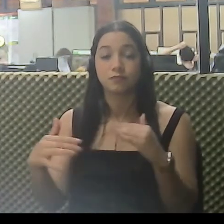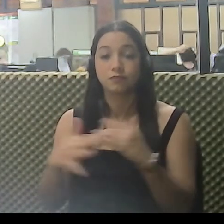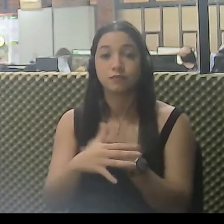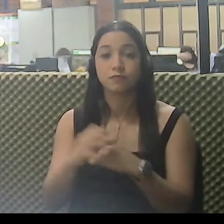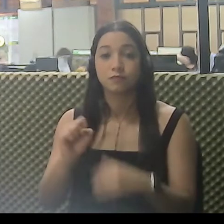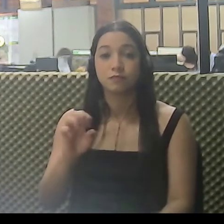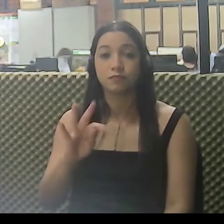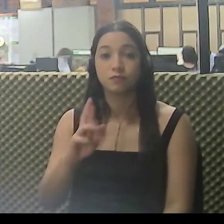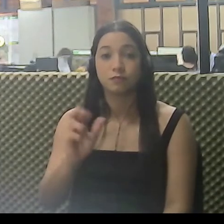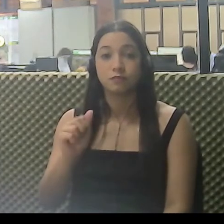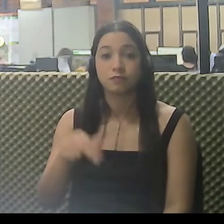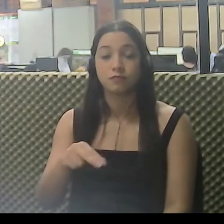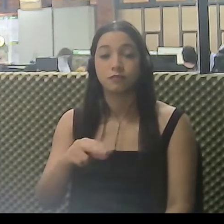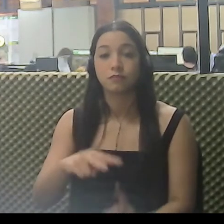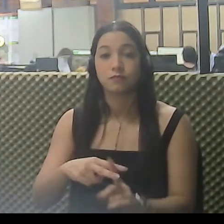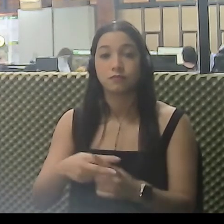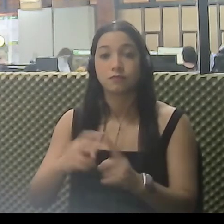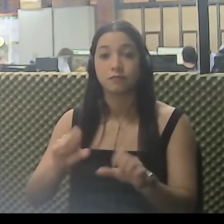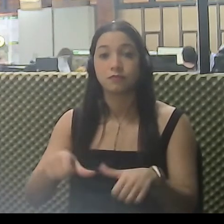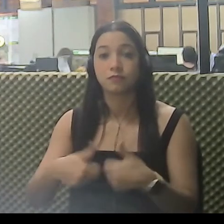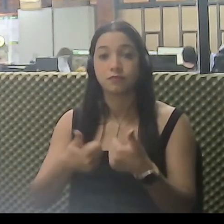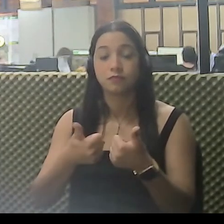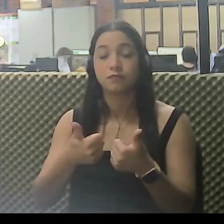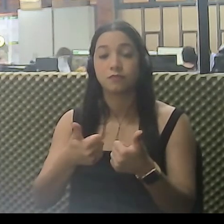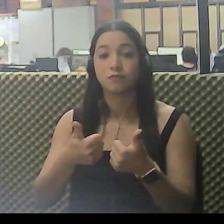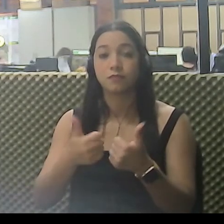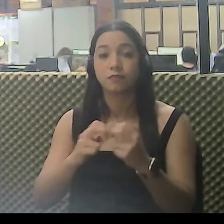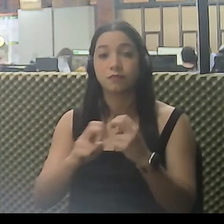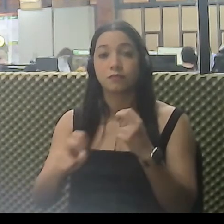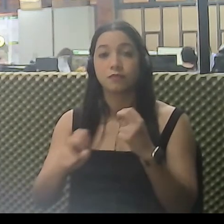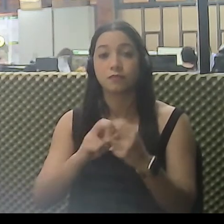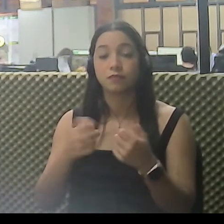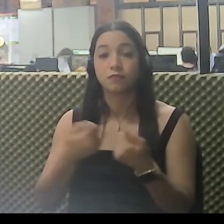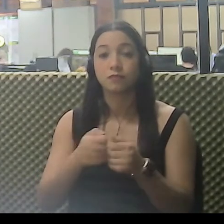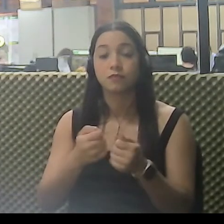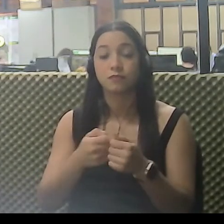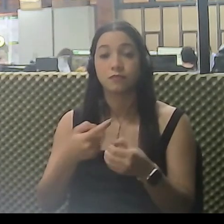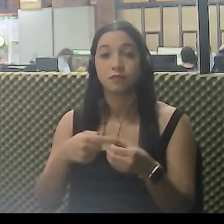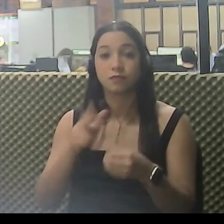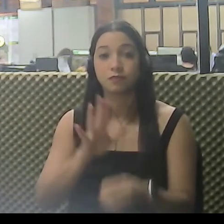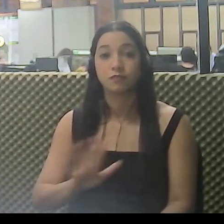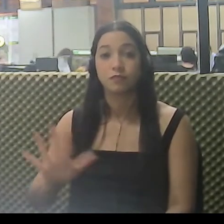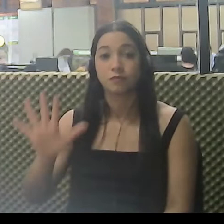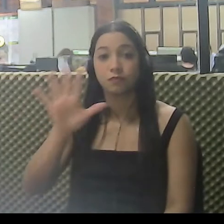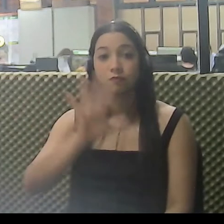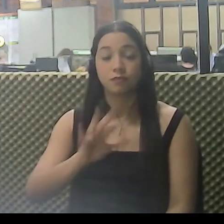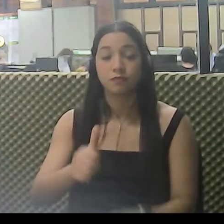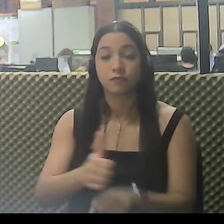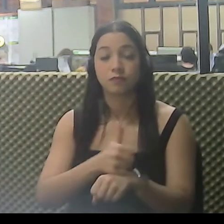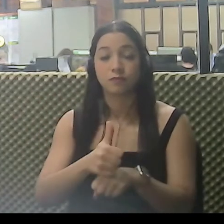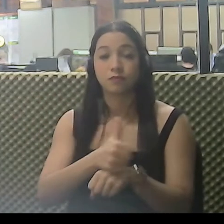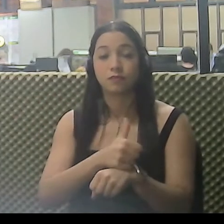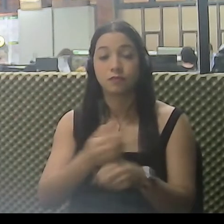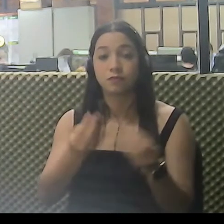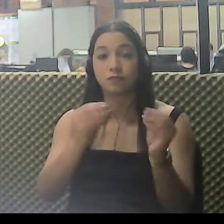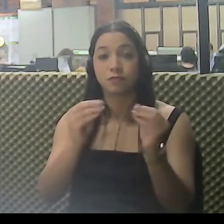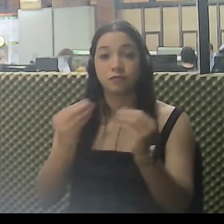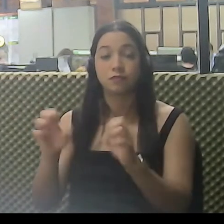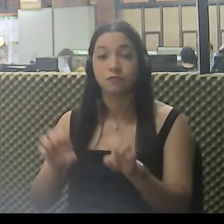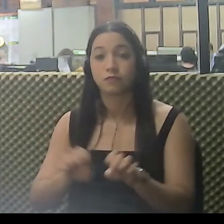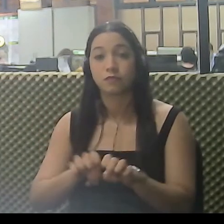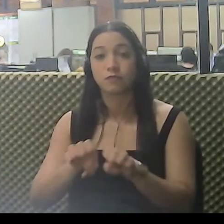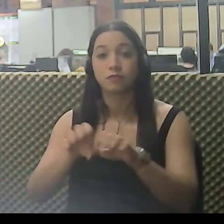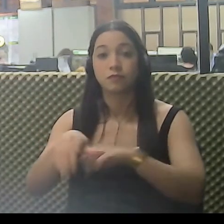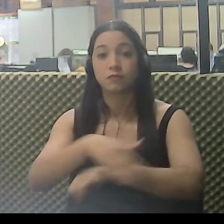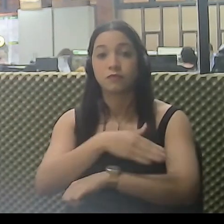a CETRAN, está reformando as estações dos corredores de ônibus da cidade. As melhorias estão sendo implementadas nas estruturas